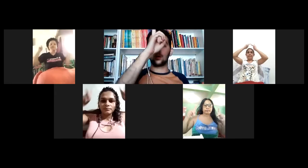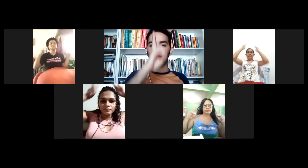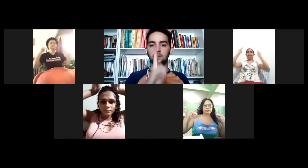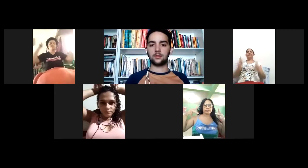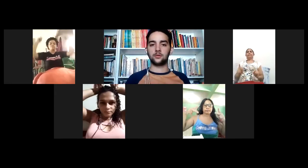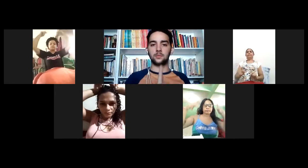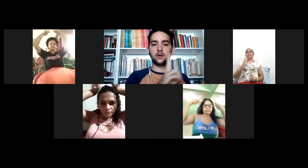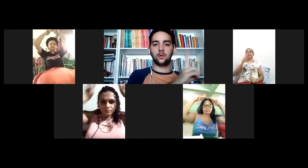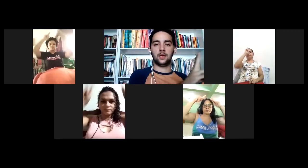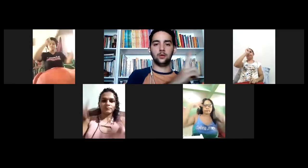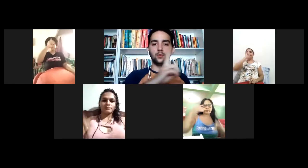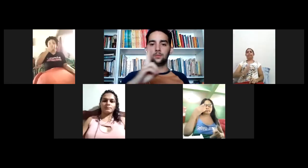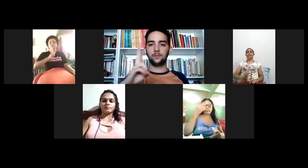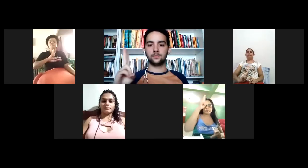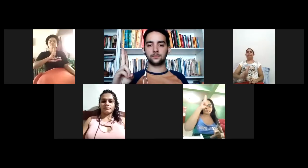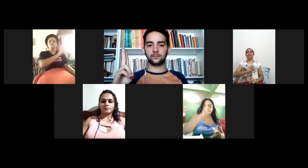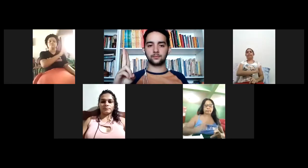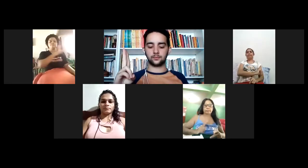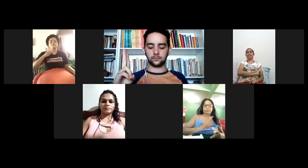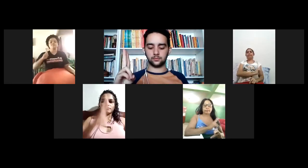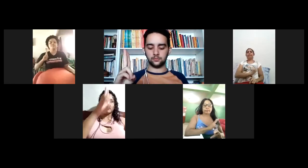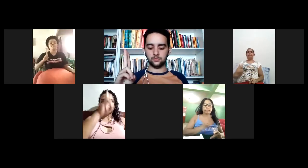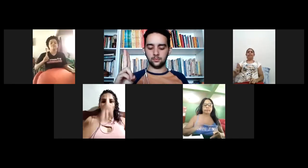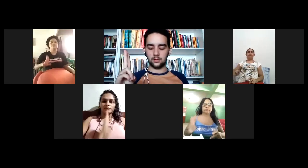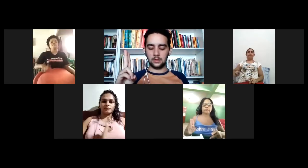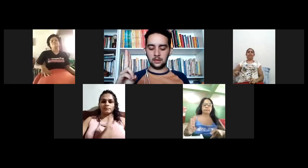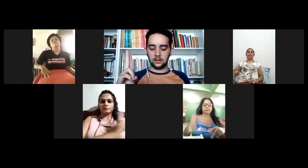Padre, configuração de mão em U,